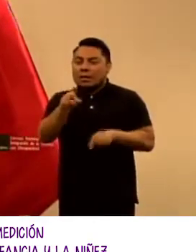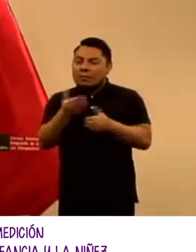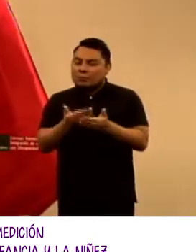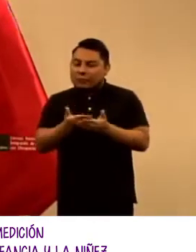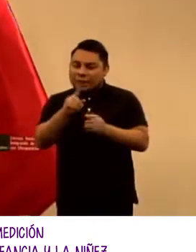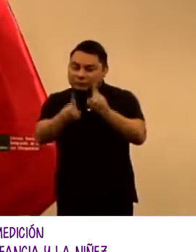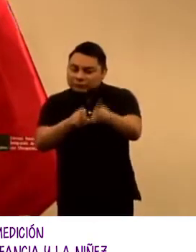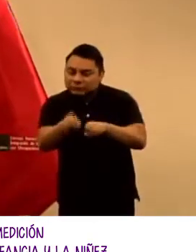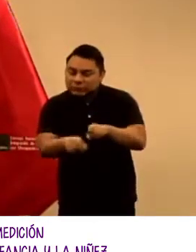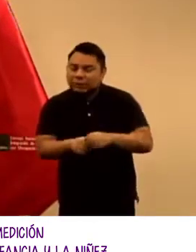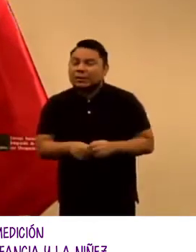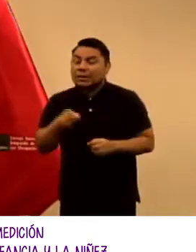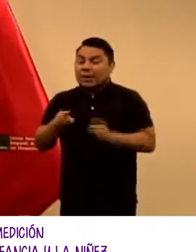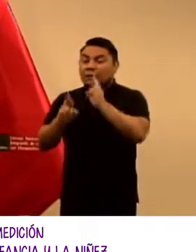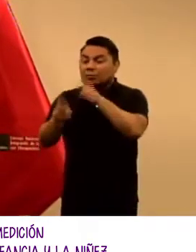que la respuesta que